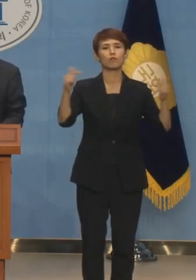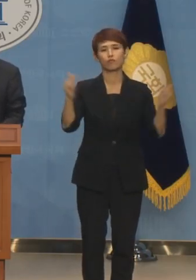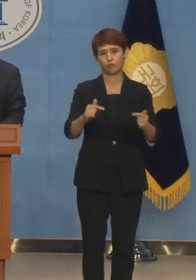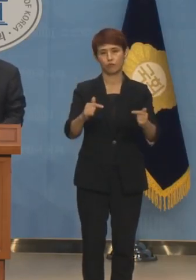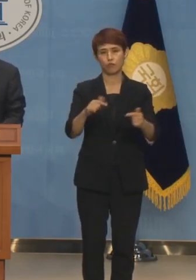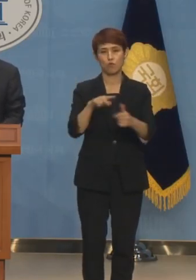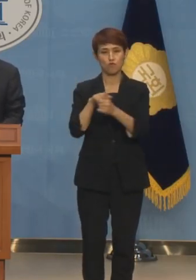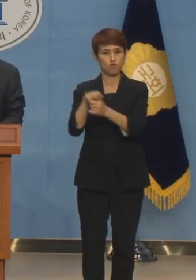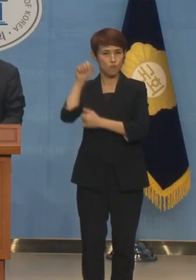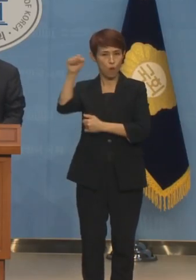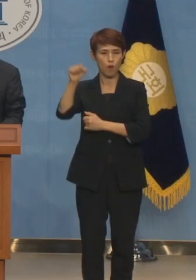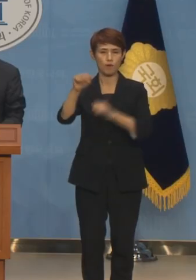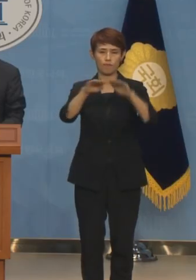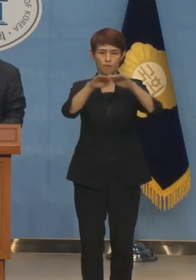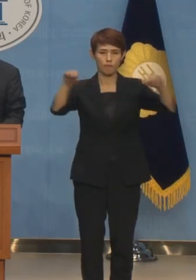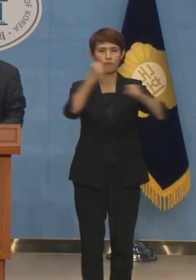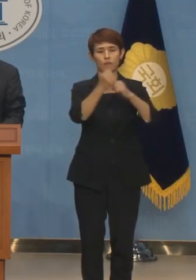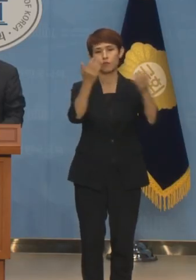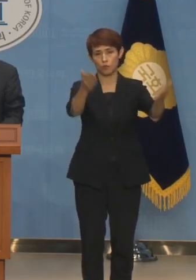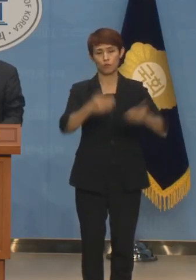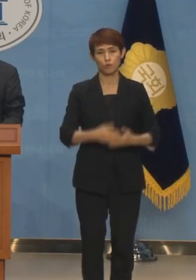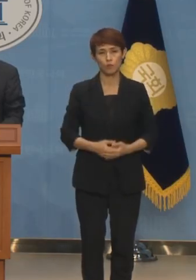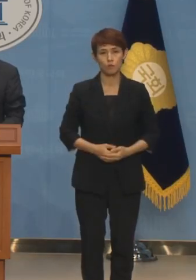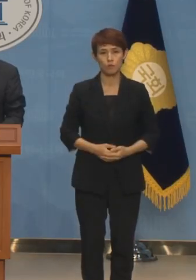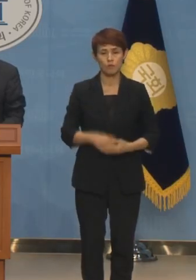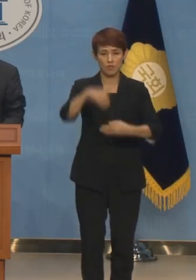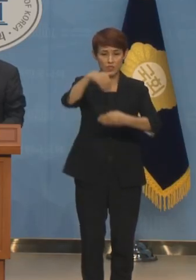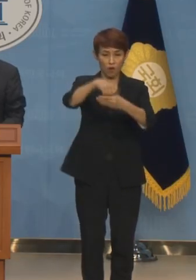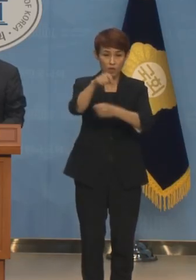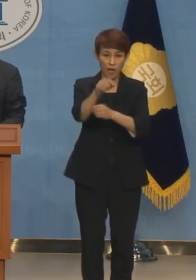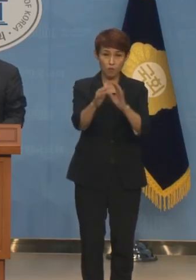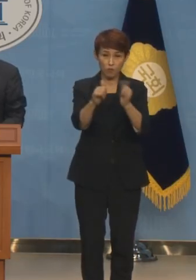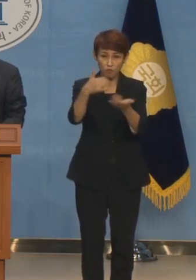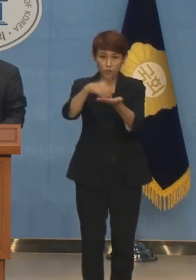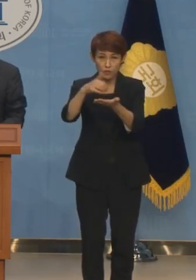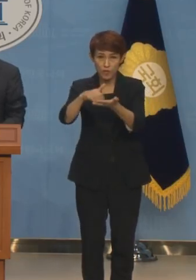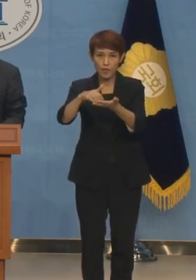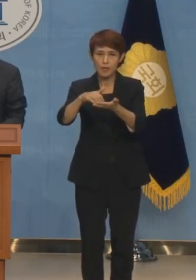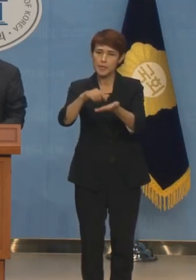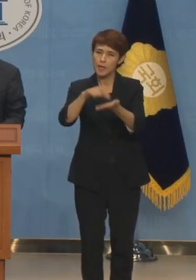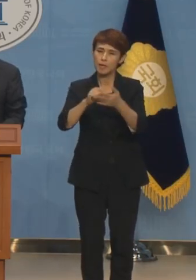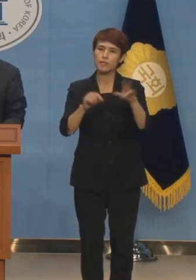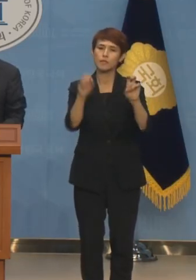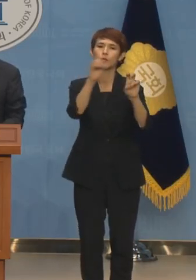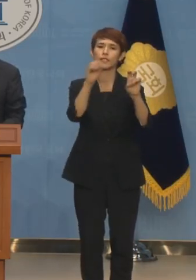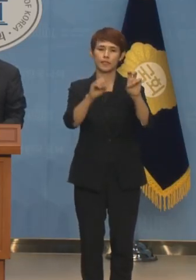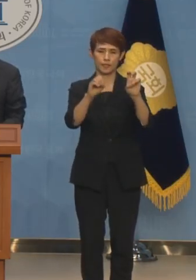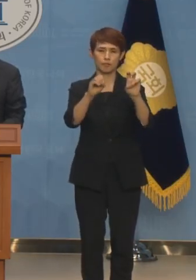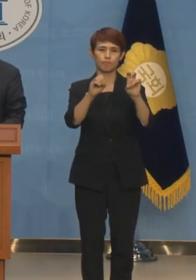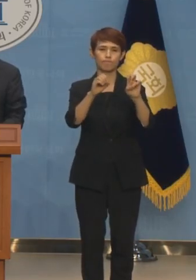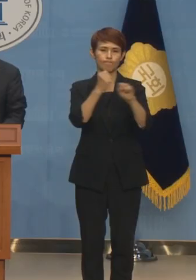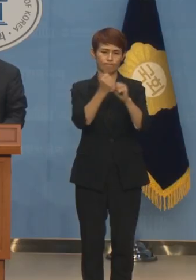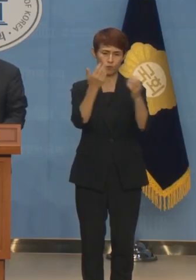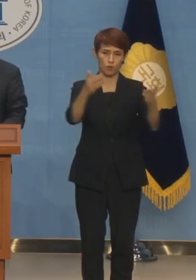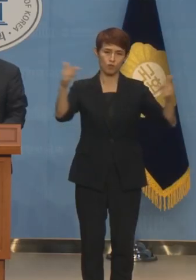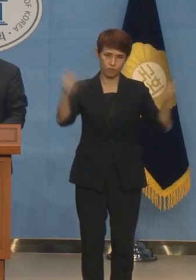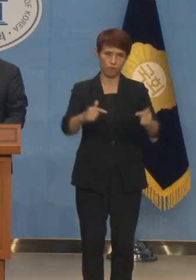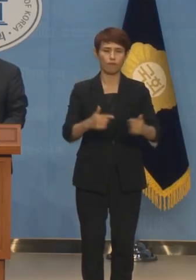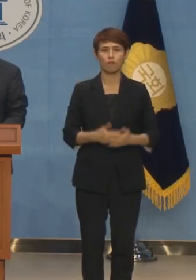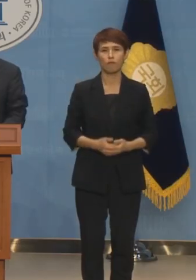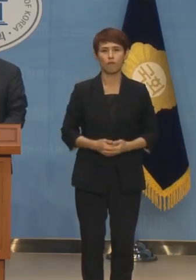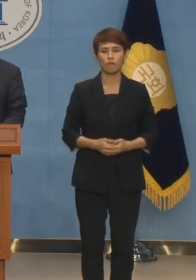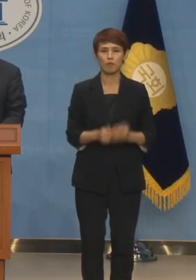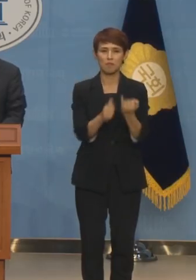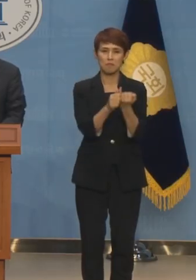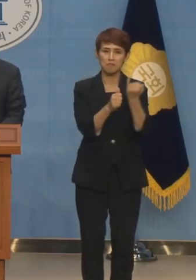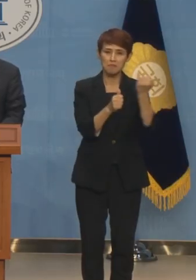간 형평성도 확보하겠습니다. 선거 사무원의 수를 약 20% 이상 축소하고 배우자